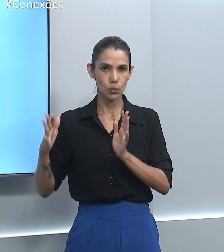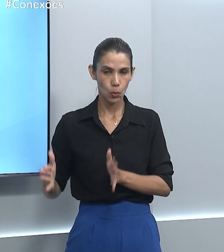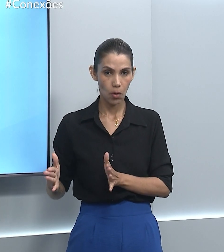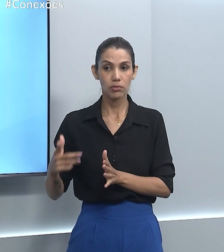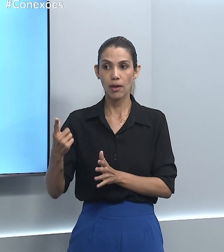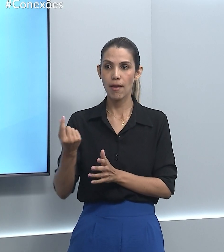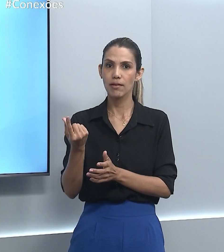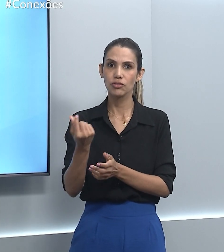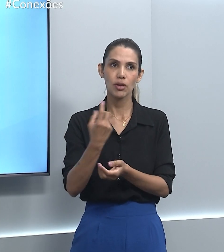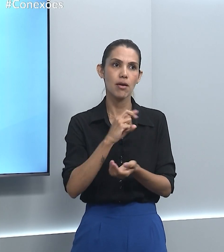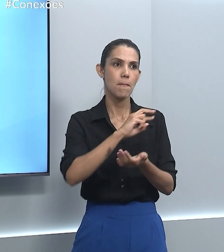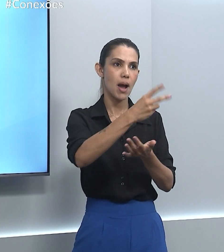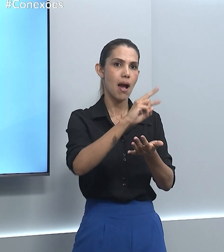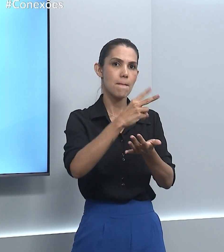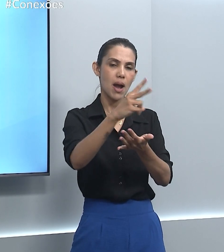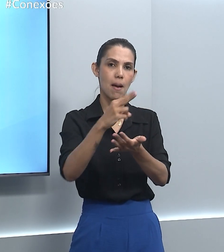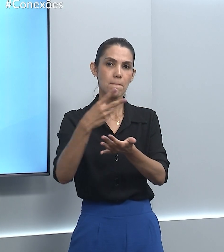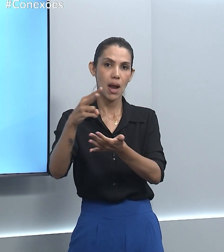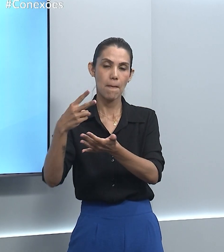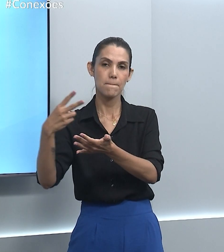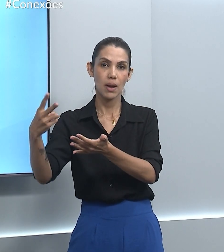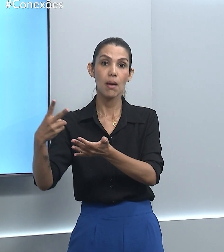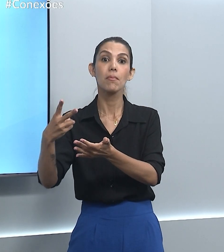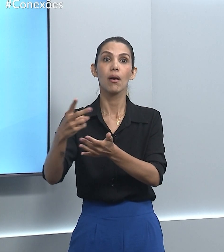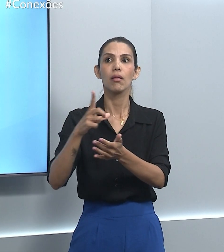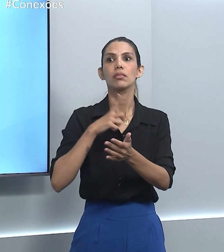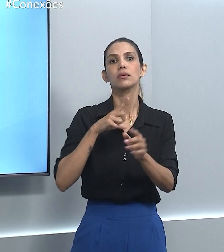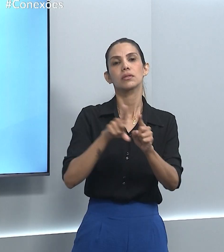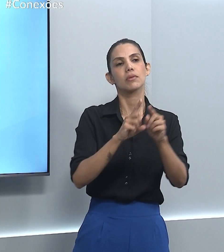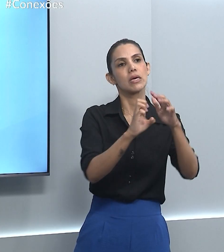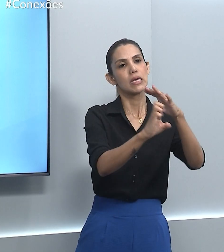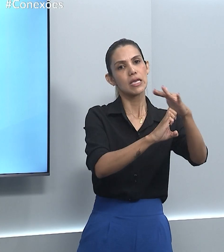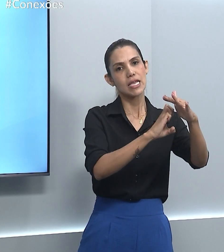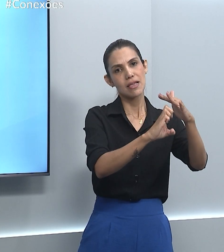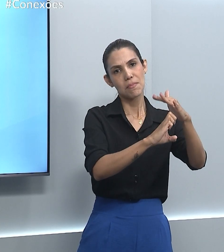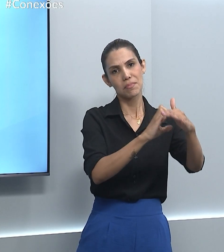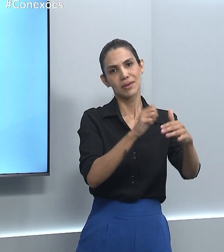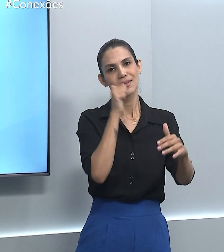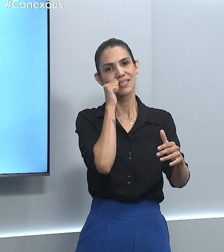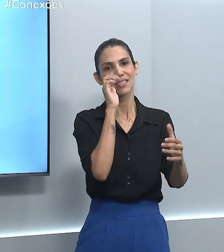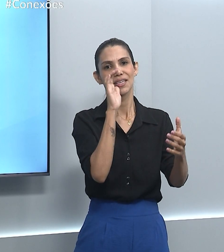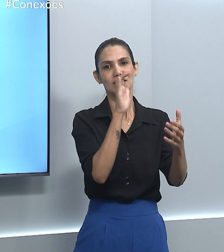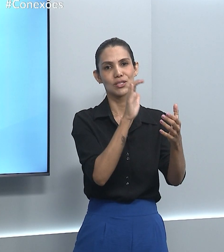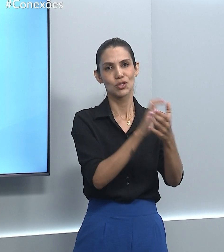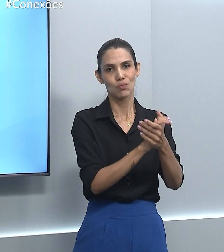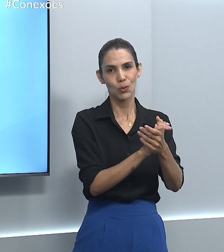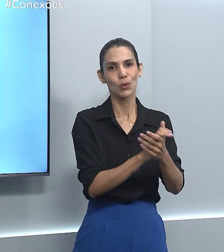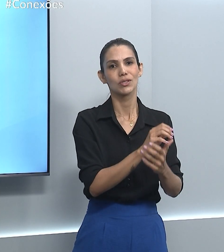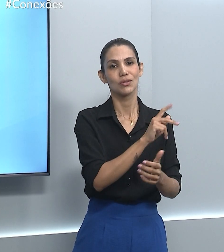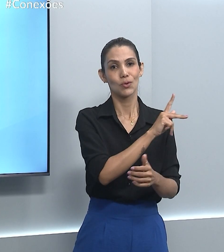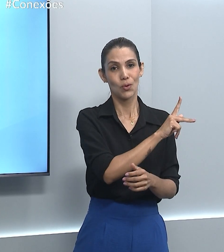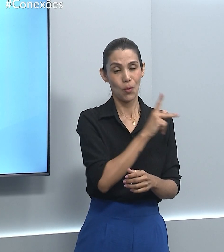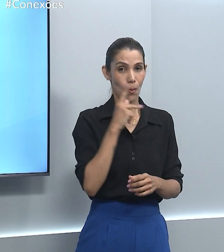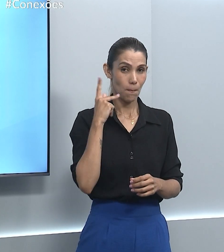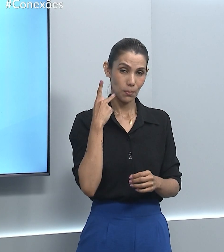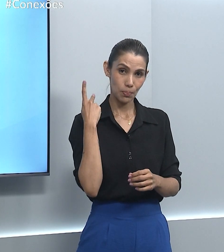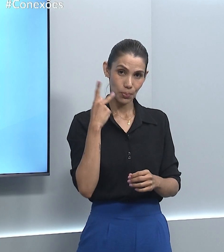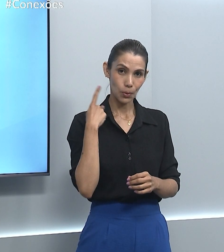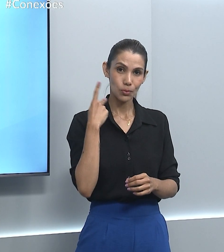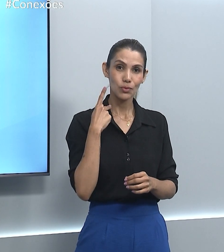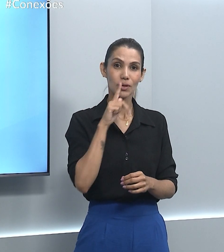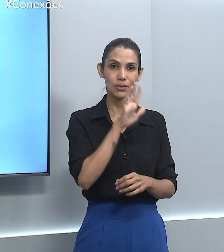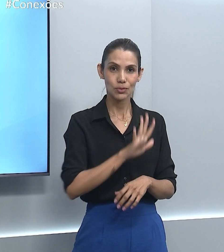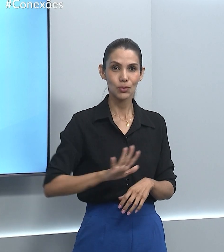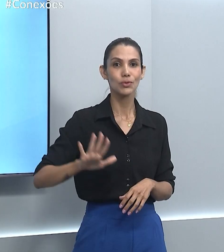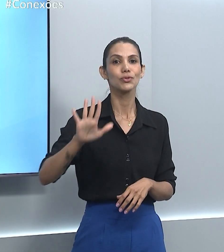valores, inclusive, para uma empresa que é da esposa do procurador-geral do INSS afastado, Virgílio